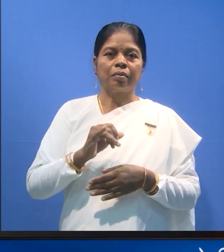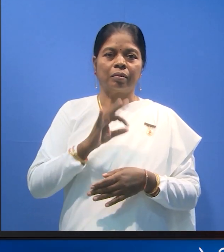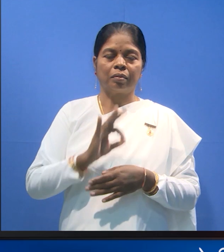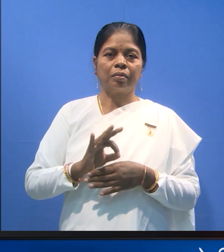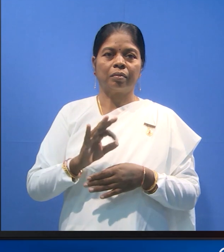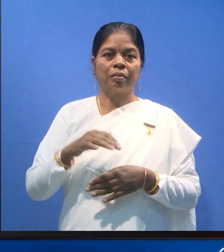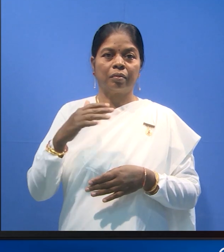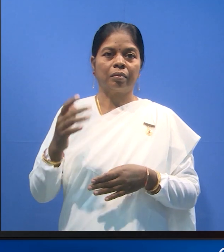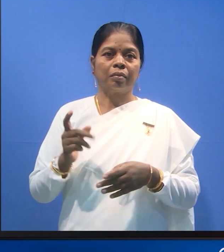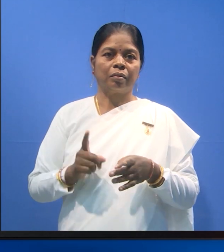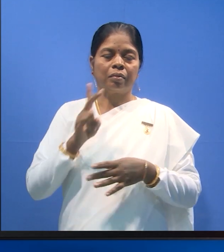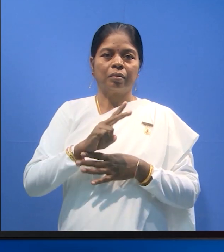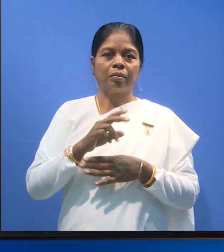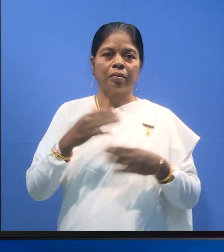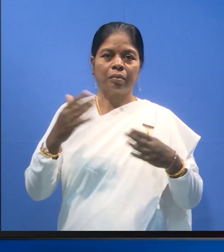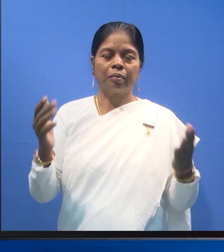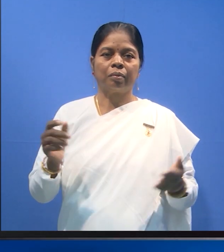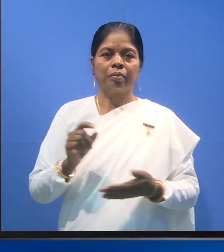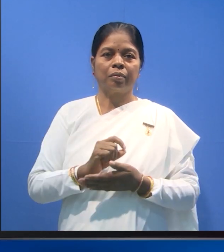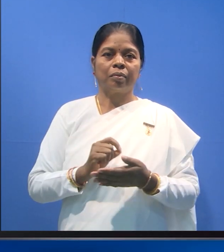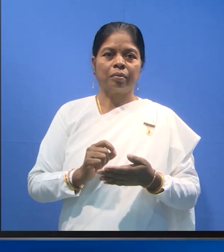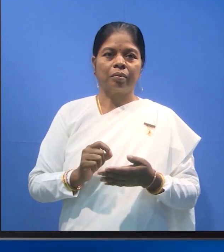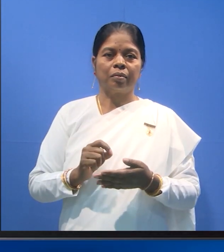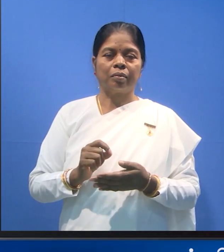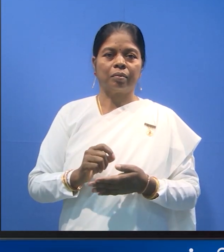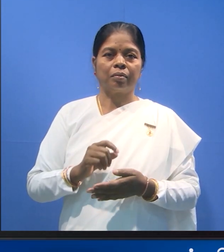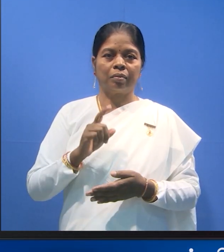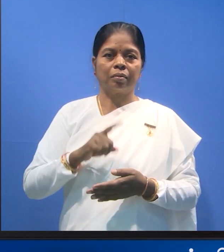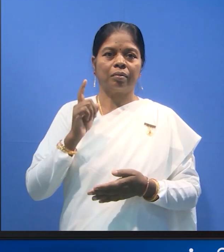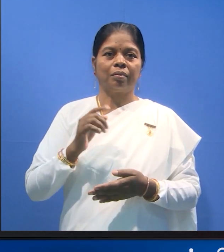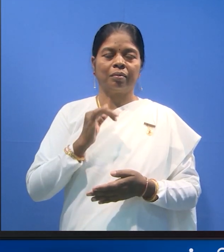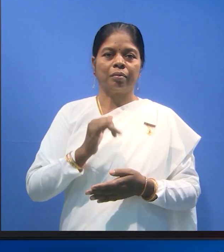भाषे व्यतिरिक्त 12 अन्य भाषांमध्ये